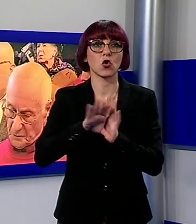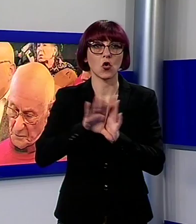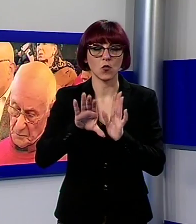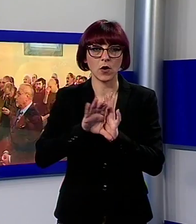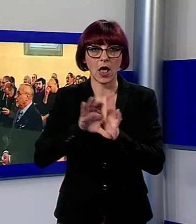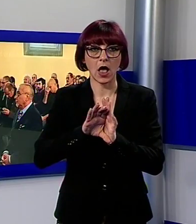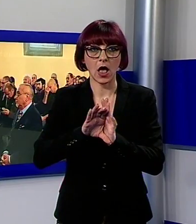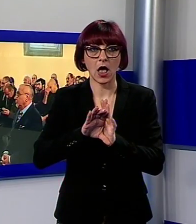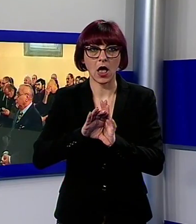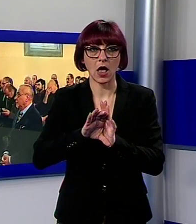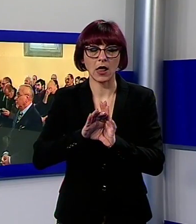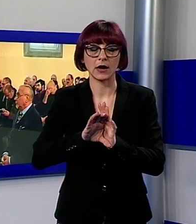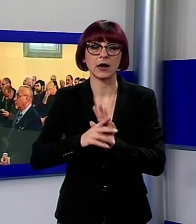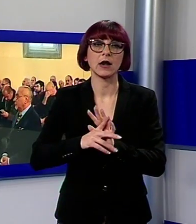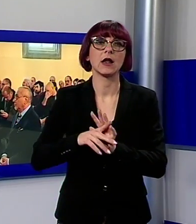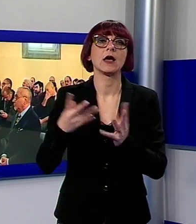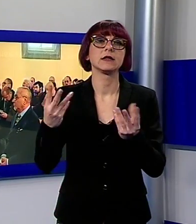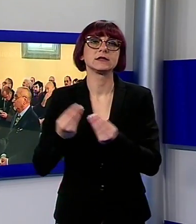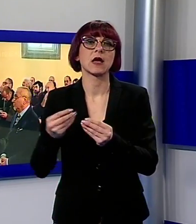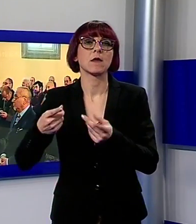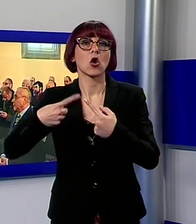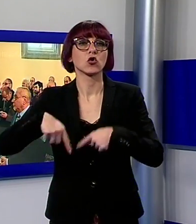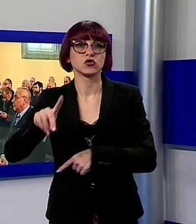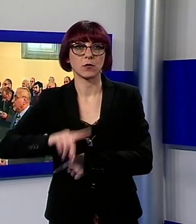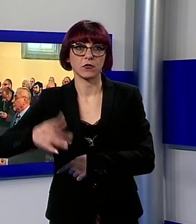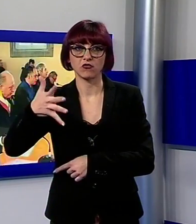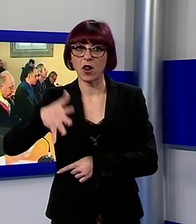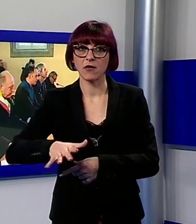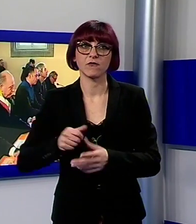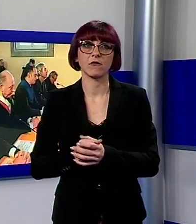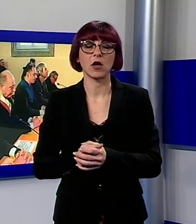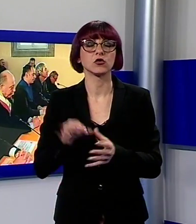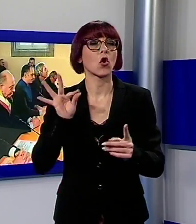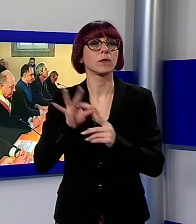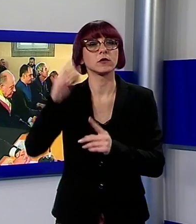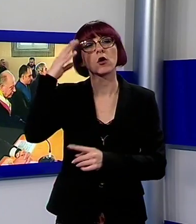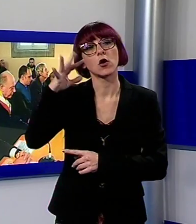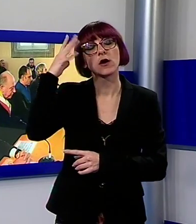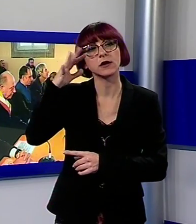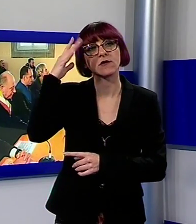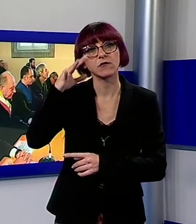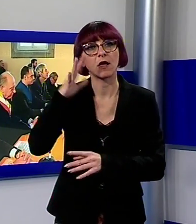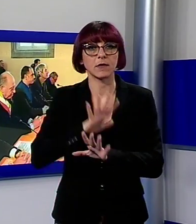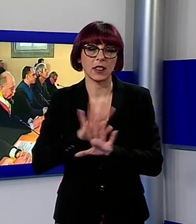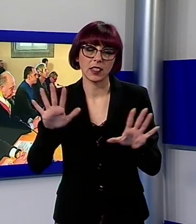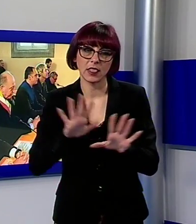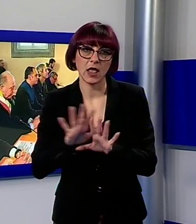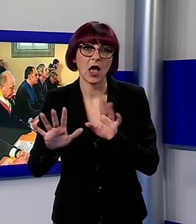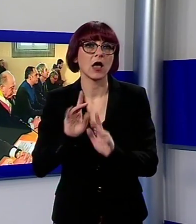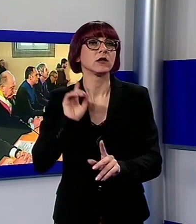consiglio comunale congiunto di comune e provincia per riflettere sul dramma dell'esodo fiumano, giuliano e dalmata e sulla